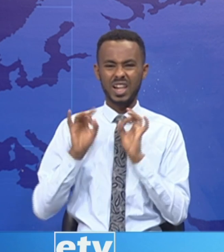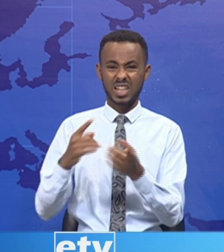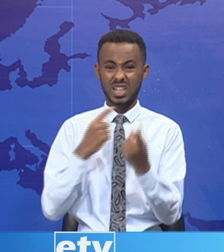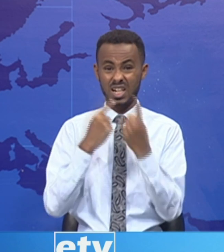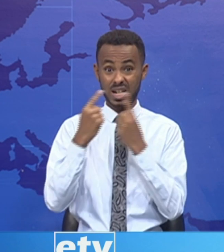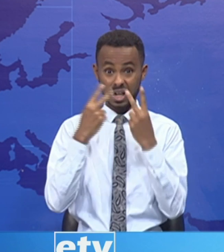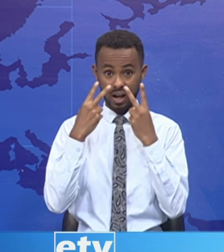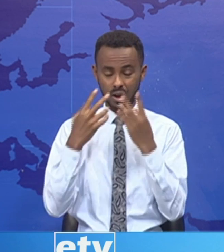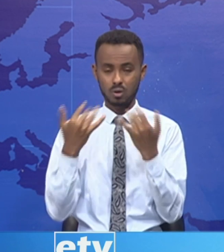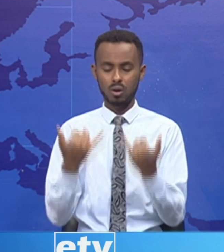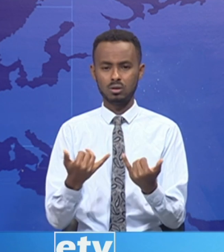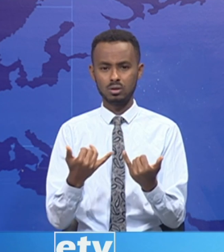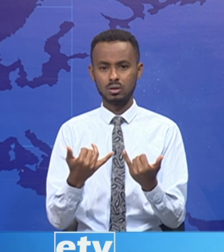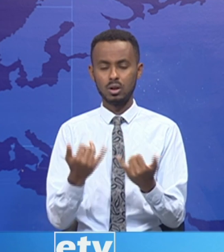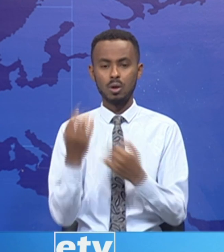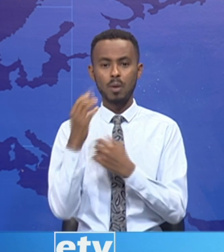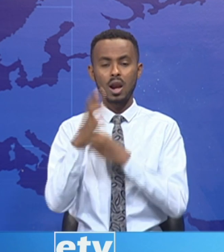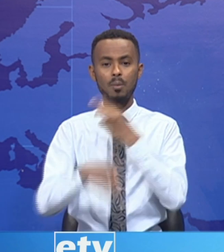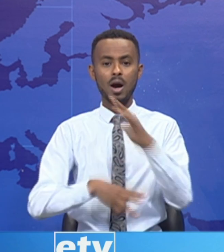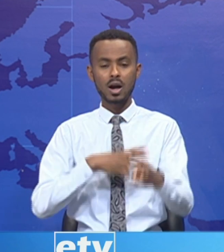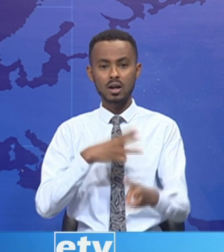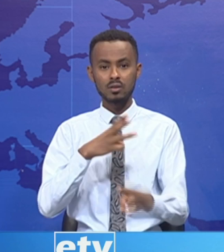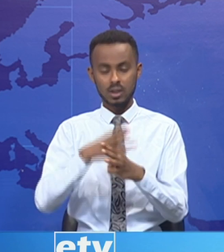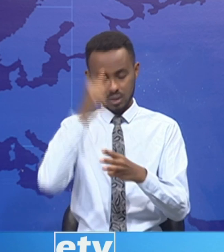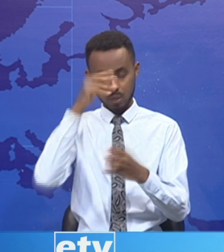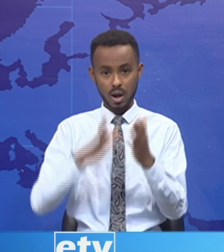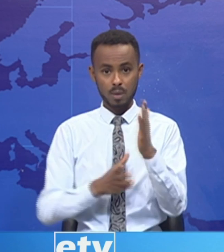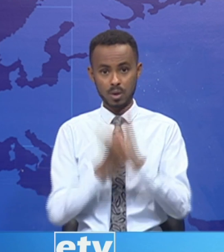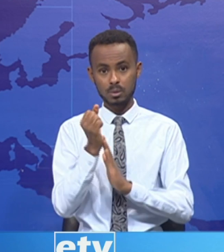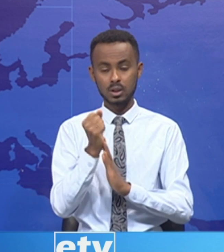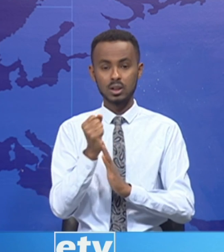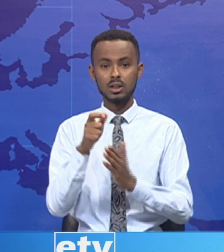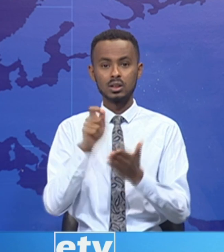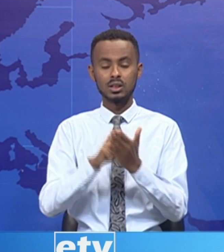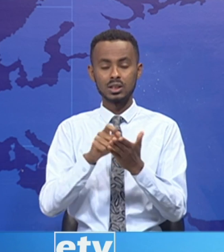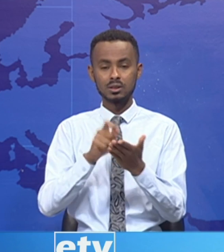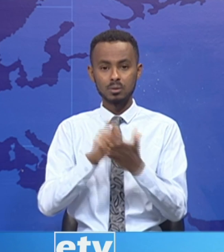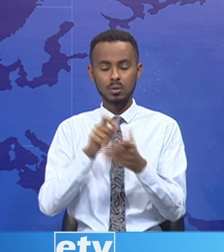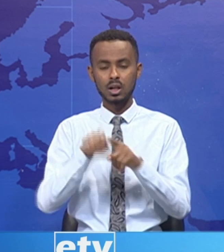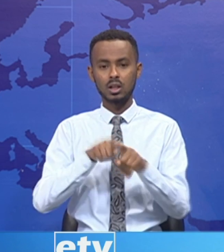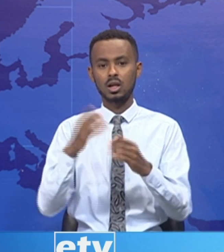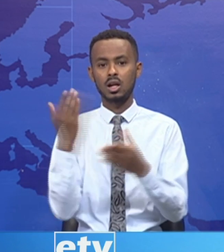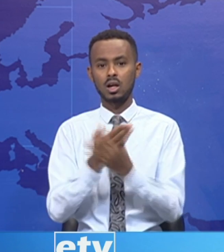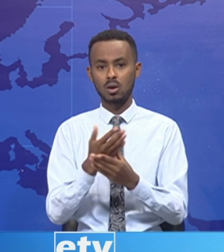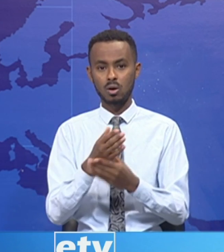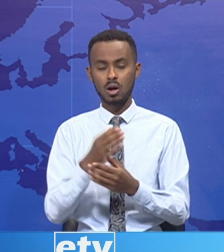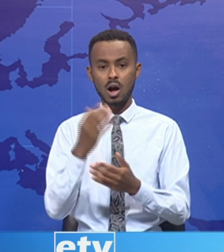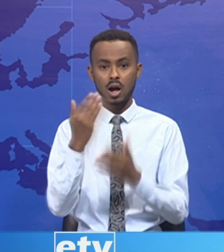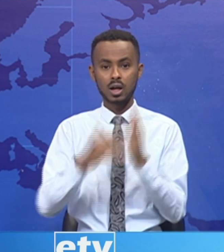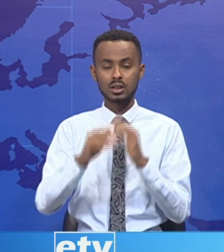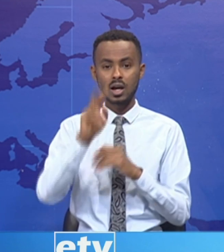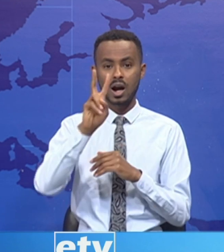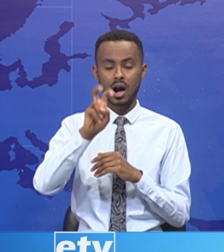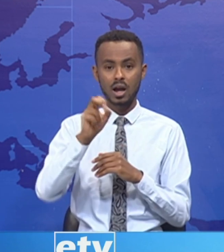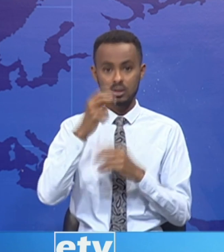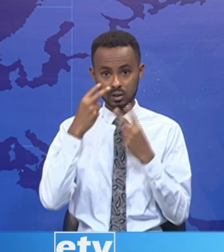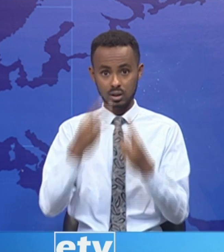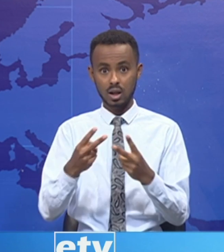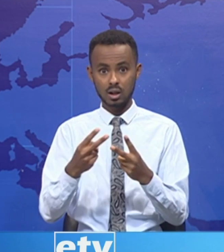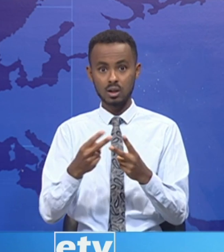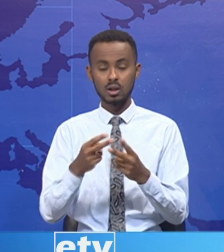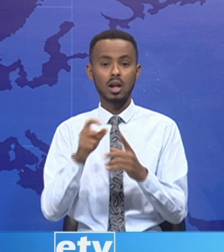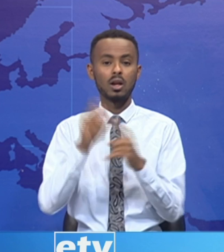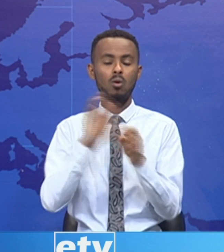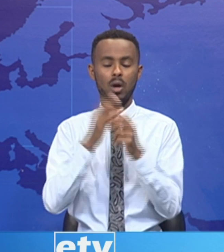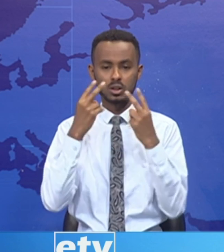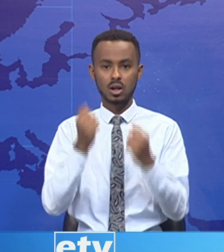ንግግርን አሁን ካያችሁ በዓለም አቀፍ የሰብአዊ መብት ሰነዶች ላይ በጣም የተከለከለ የአንቀጽ 20 ለምሳሌ ሲቪል ላይ ፖለቲካ መብቶችን ቃል ኪዳን ማየት